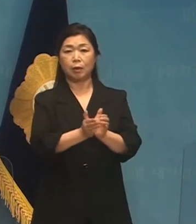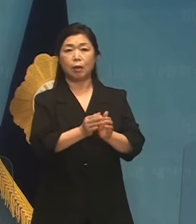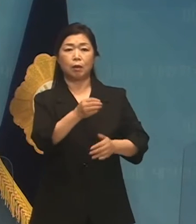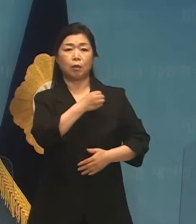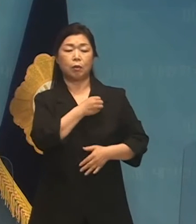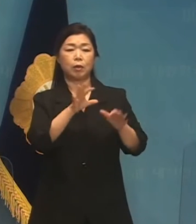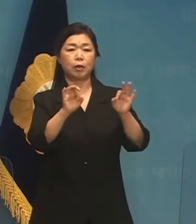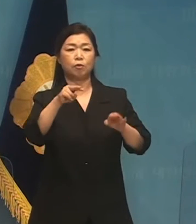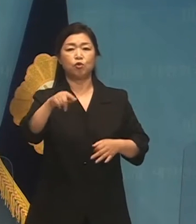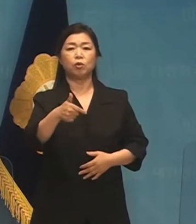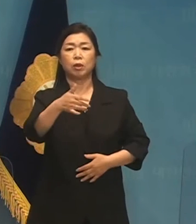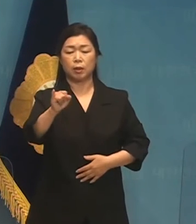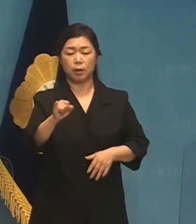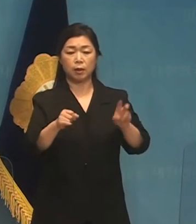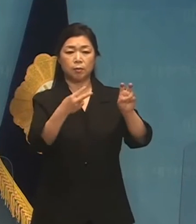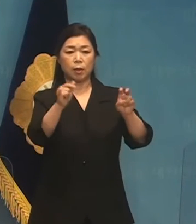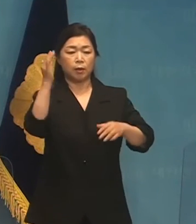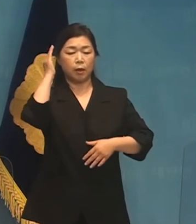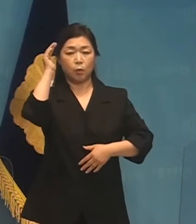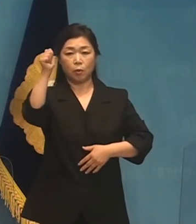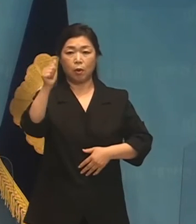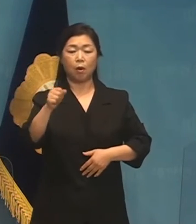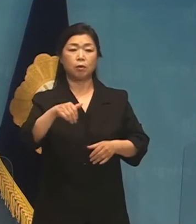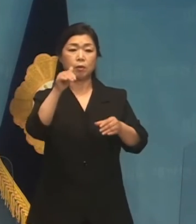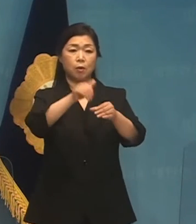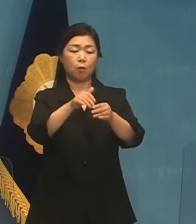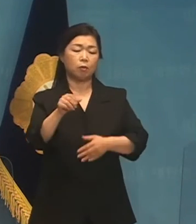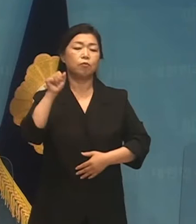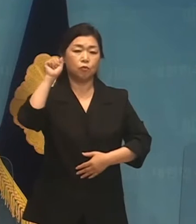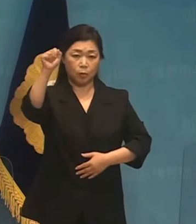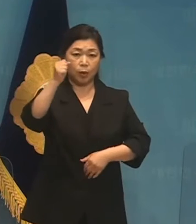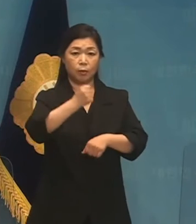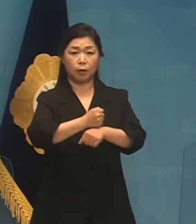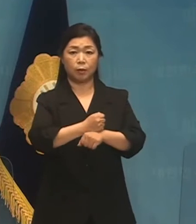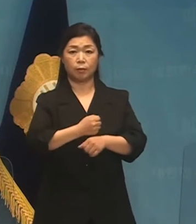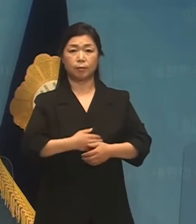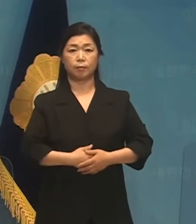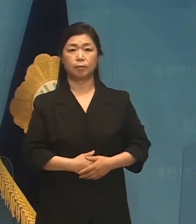당원 김윤기는 20대 대통령 선거에 출마합니다.